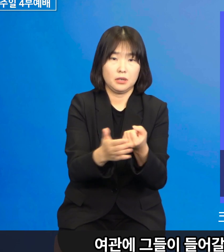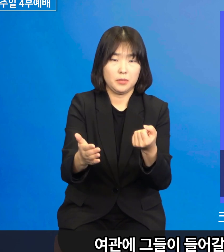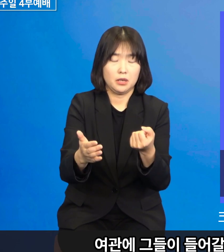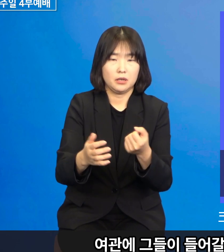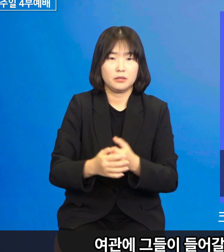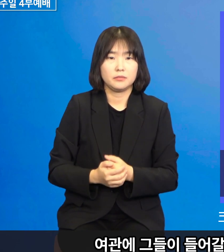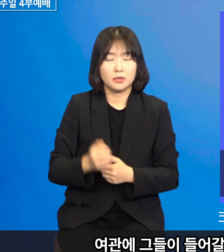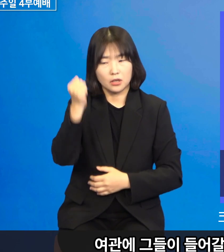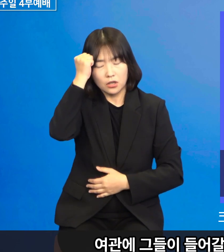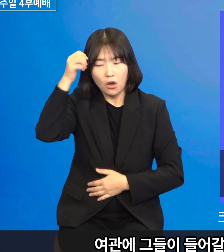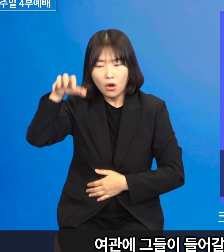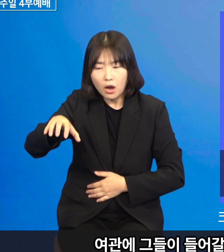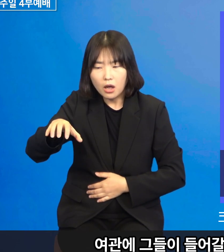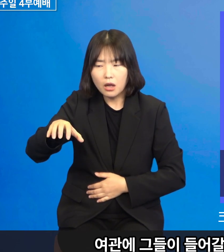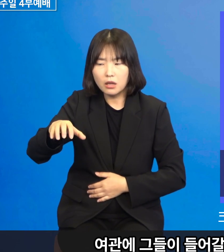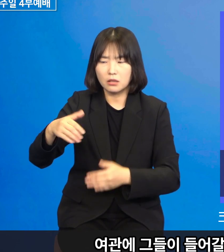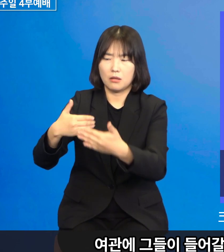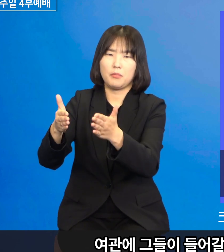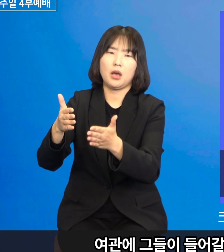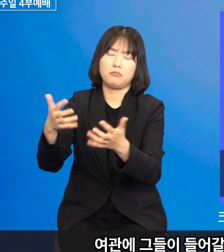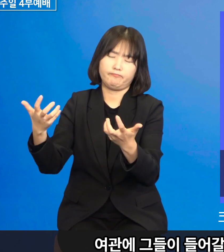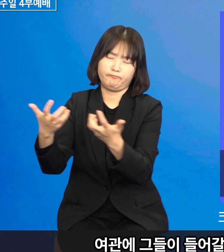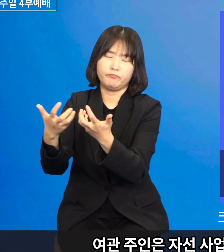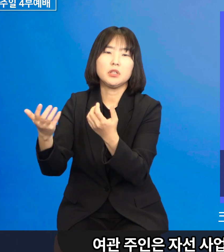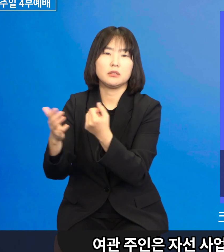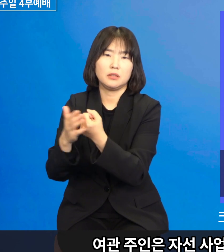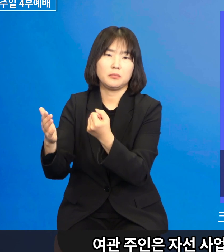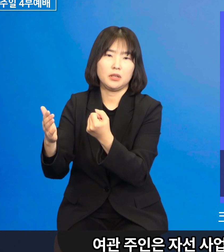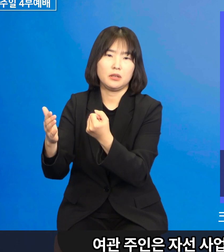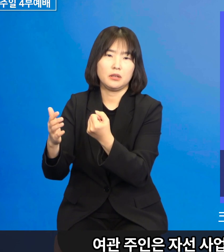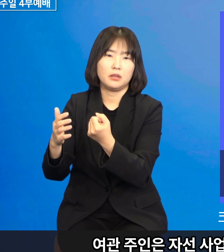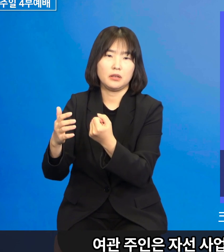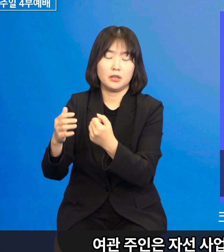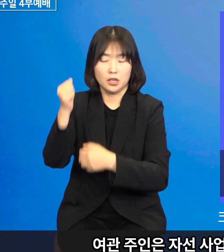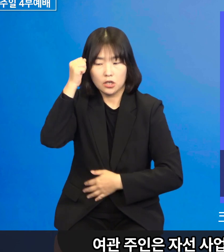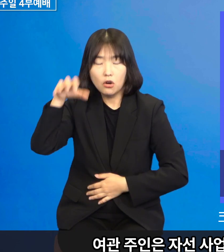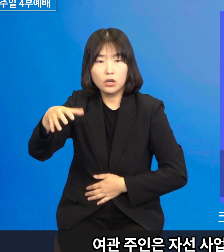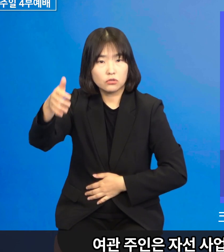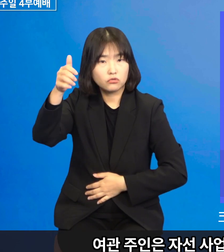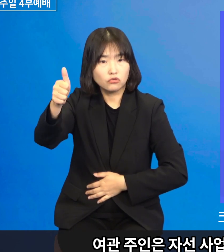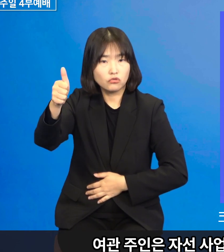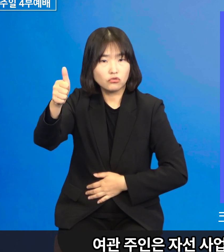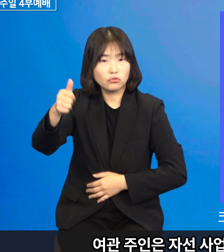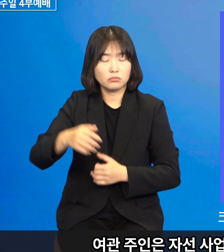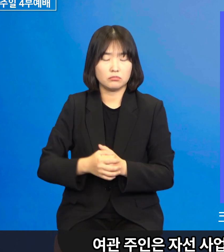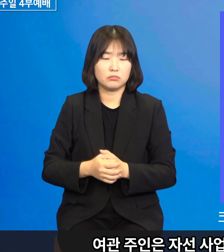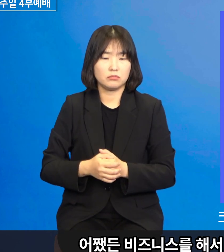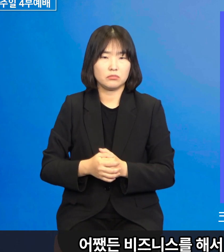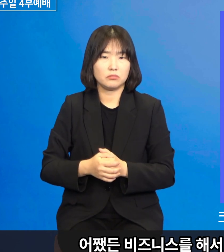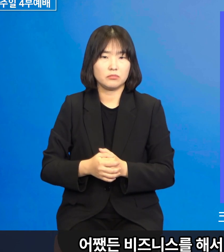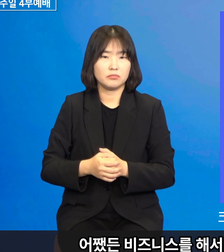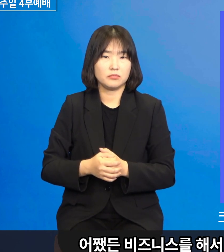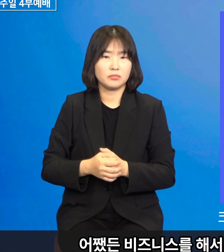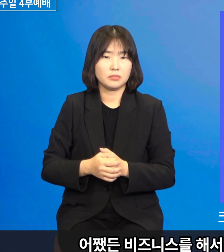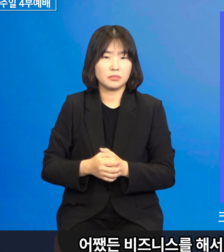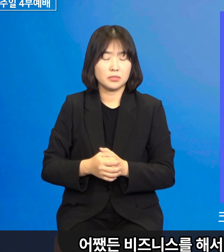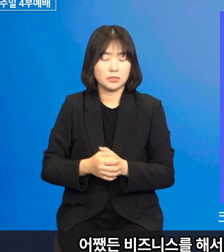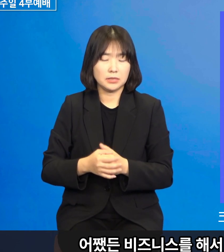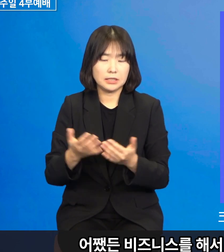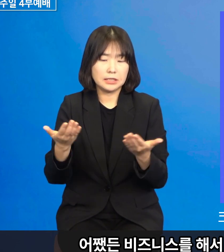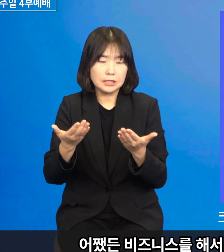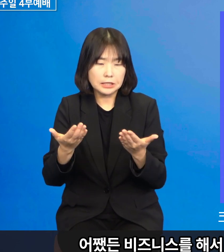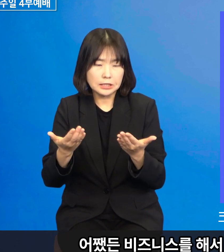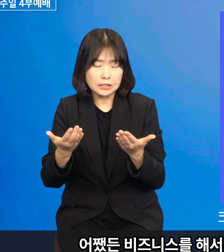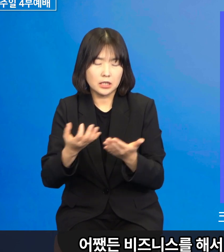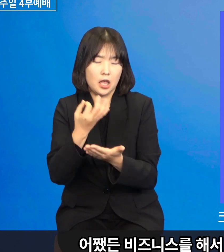들어갈 방이 없었기 때문입니다. 여관 주인은 자선 사업을 하는 분이 아니었어요. 어쨌든 비즈니스를 해서